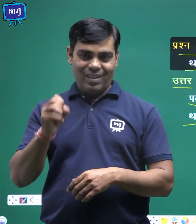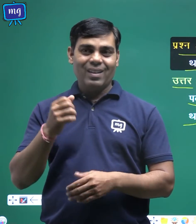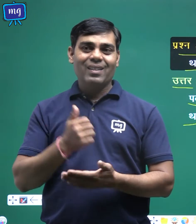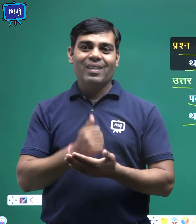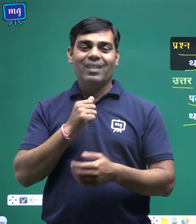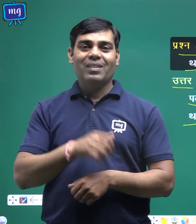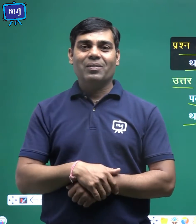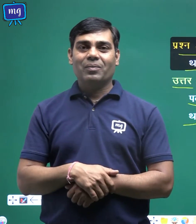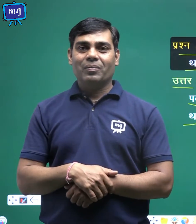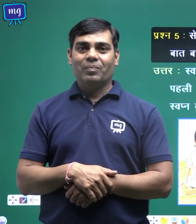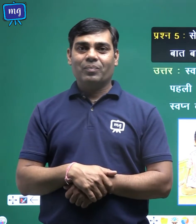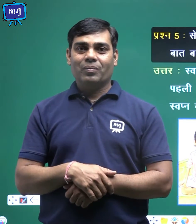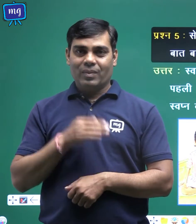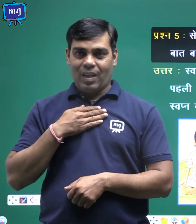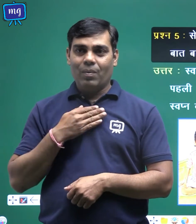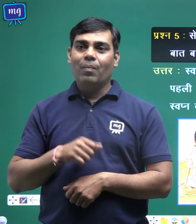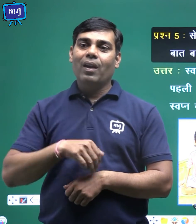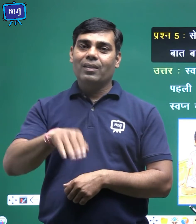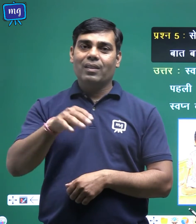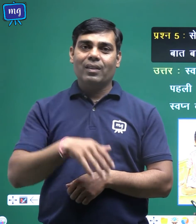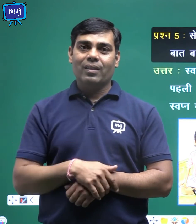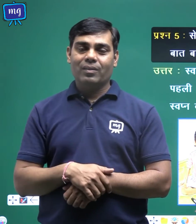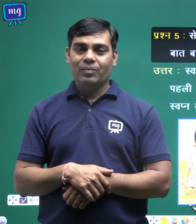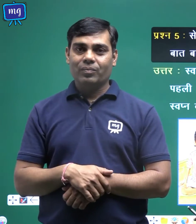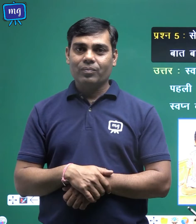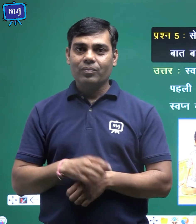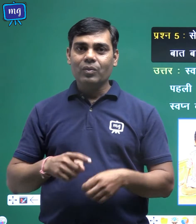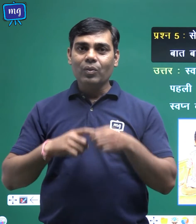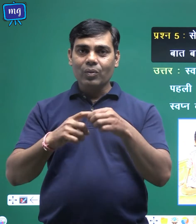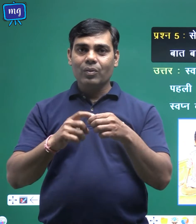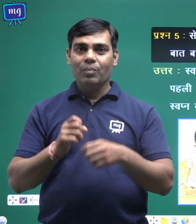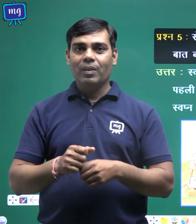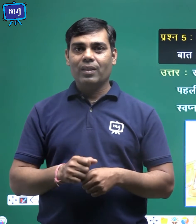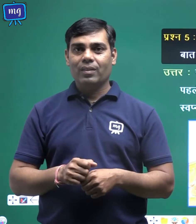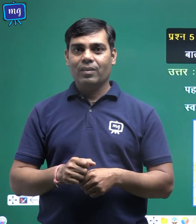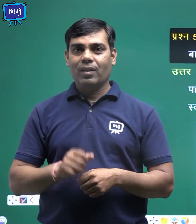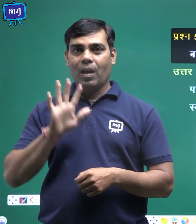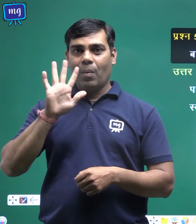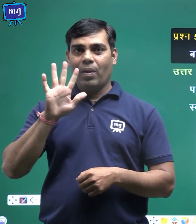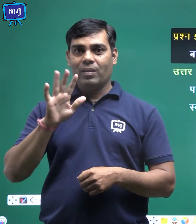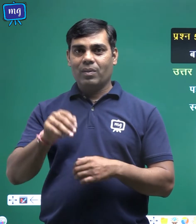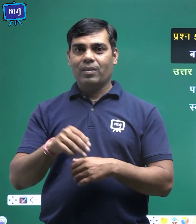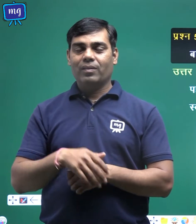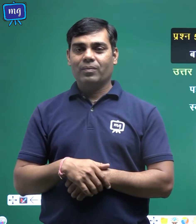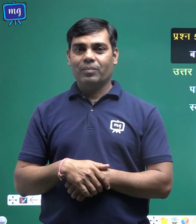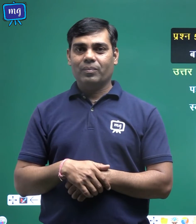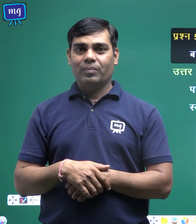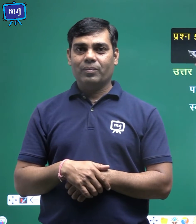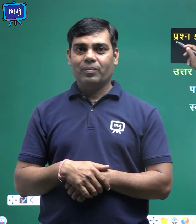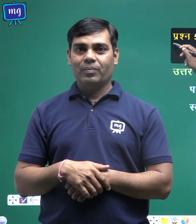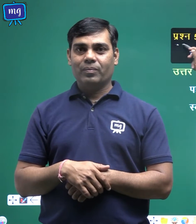चाहिए। अब हम आगे चलते हैं प्रश्न नंबर 5 पर।